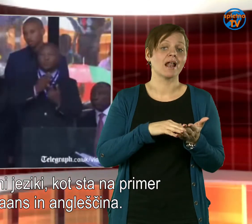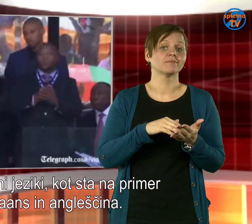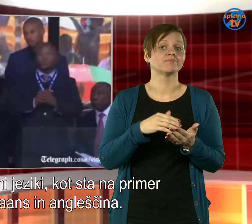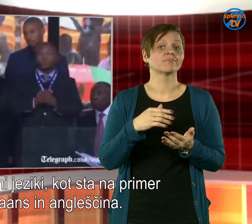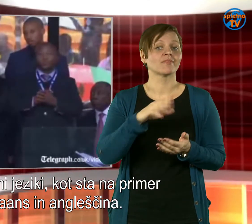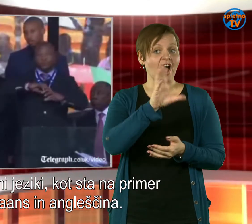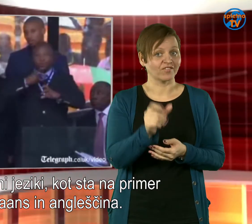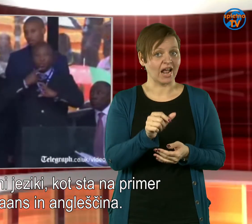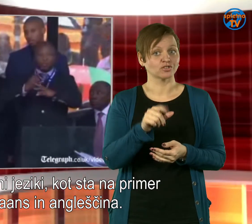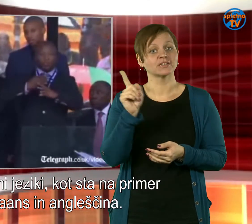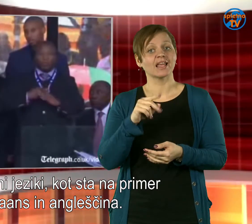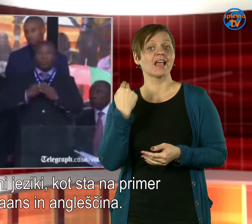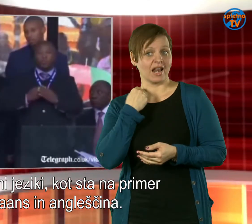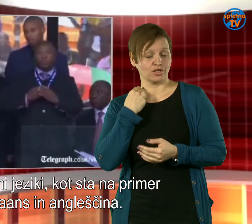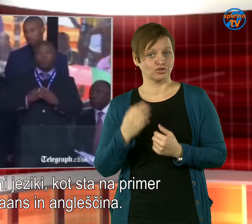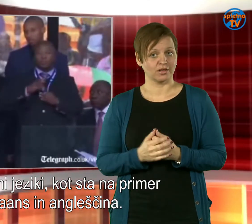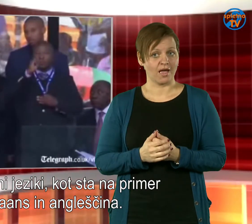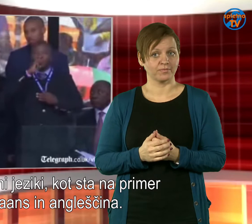in angleščina.